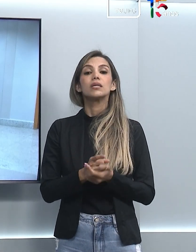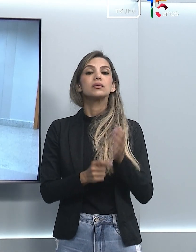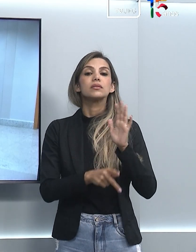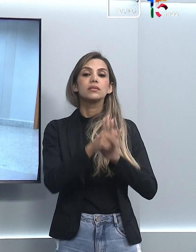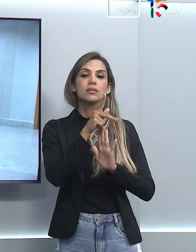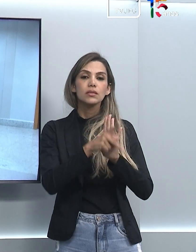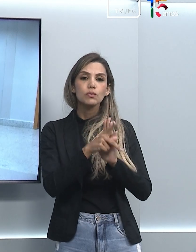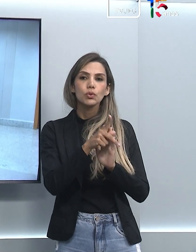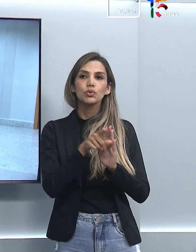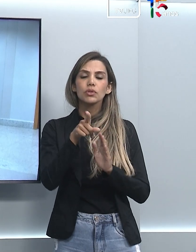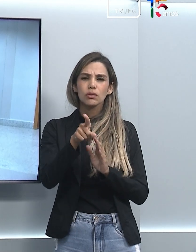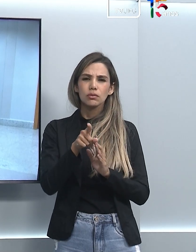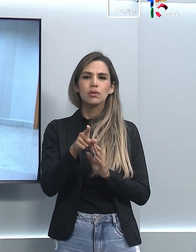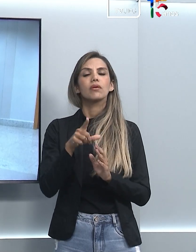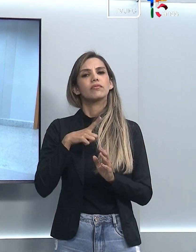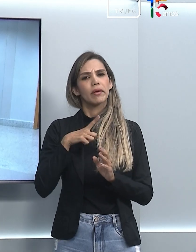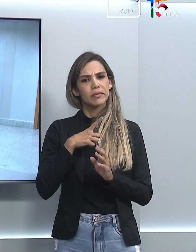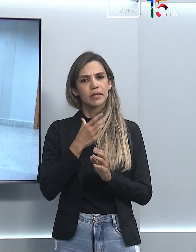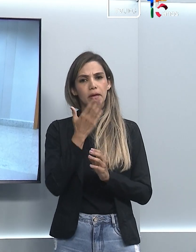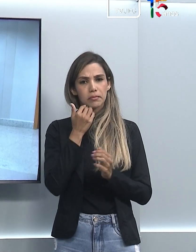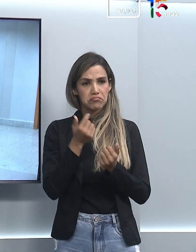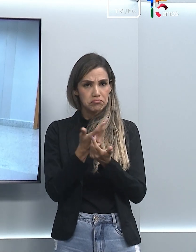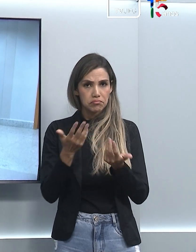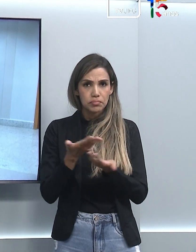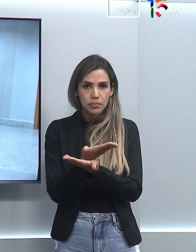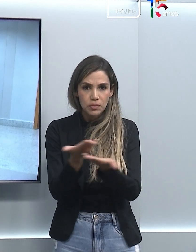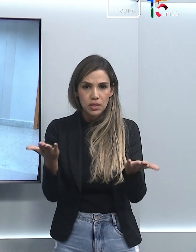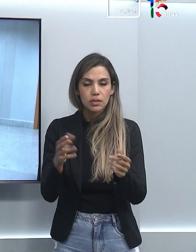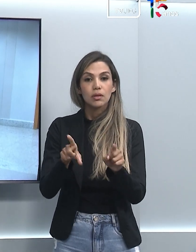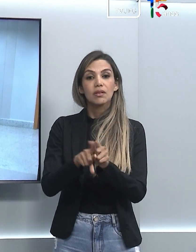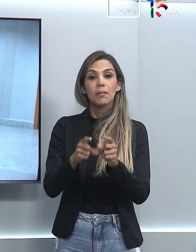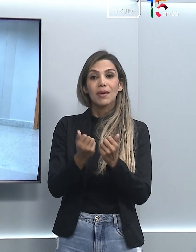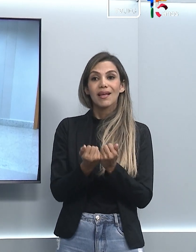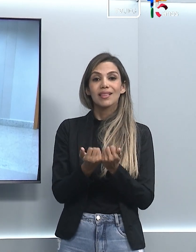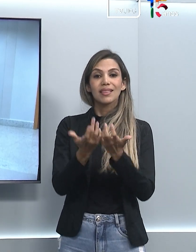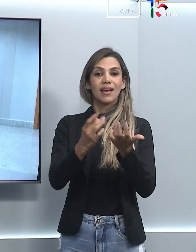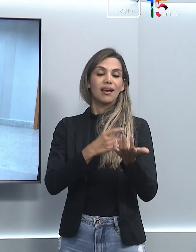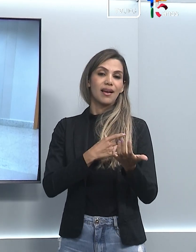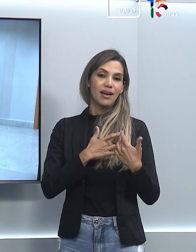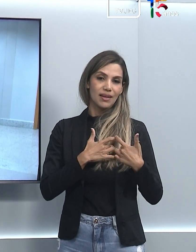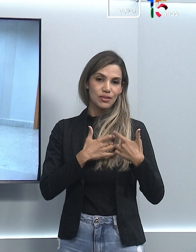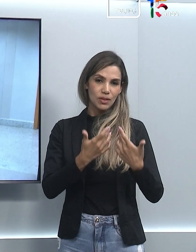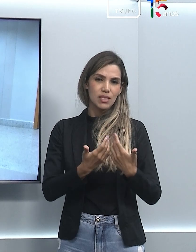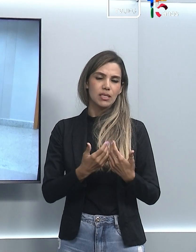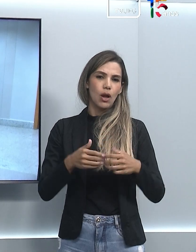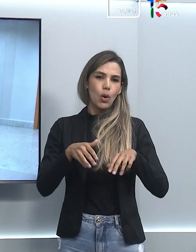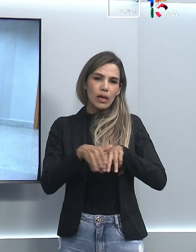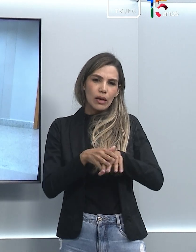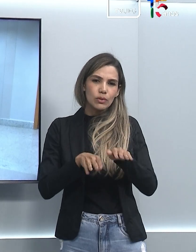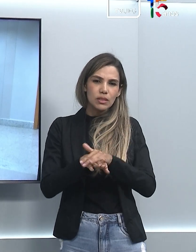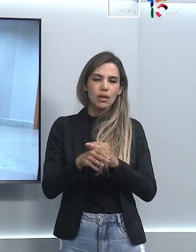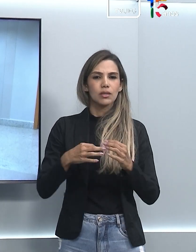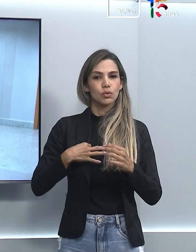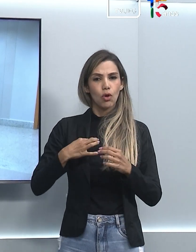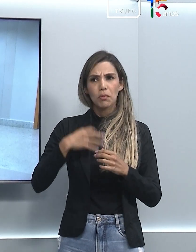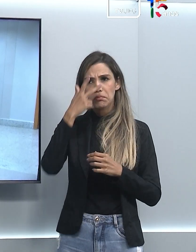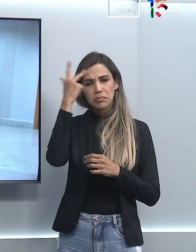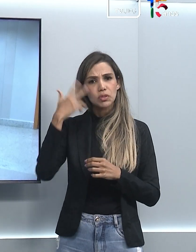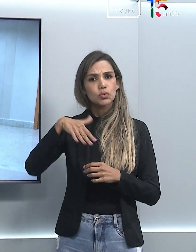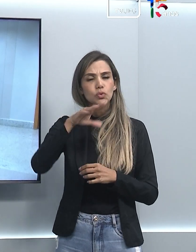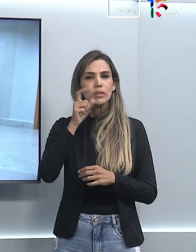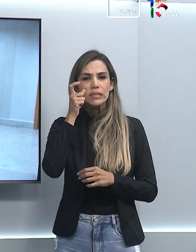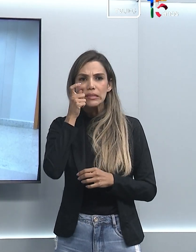estaremos fornecendo alimentação e também fazendo doação de roupas e calçados a quem precisa. Todos os interessados, todos aqueles